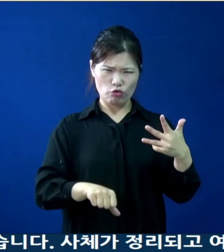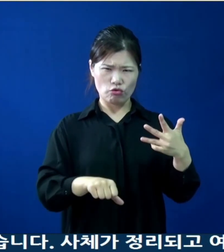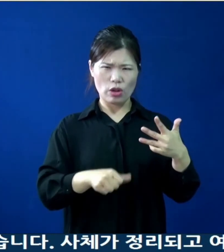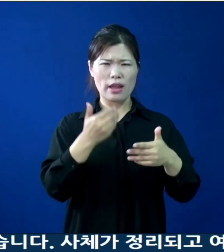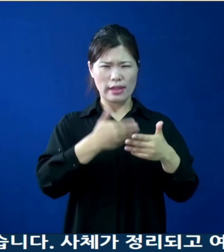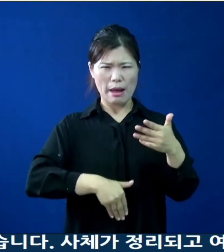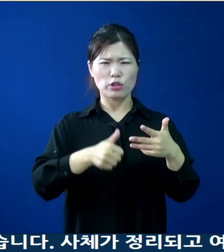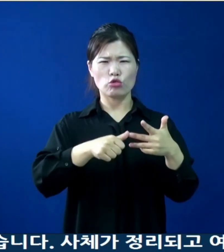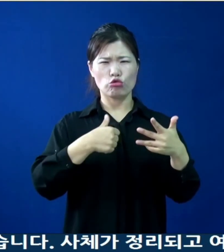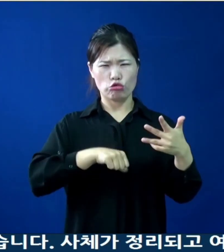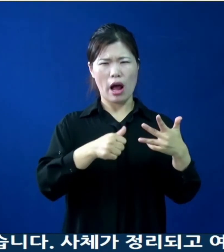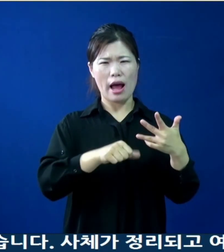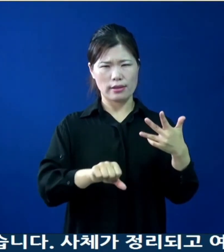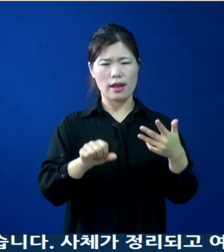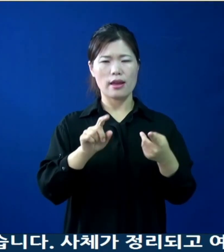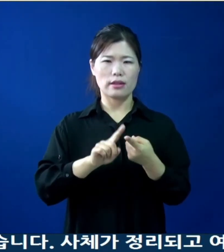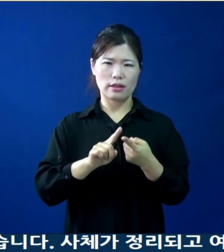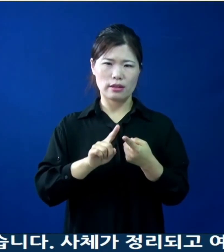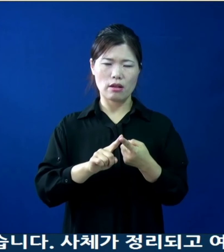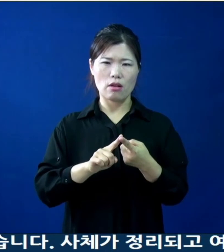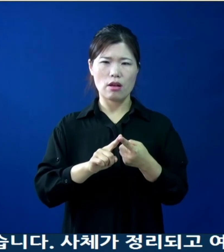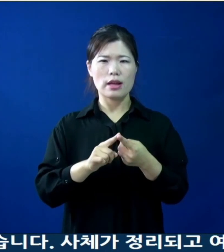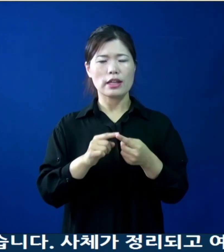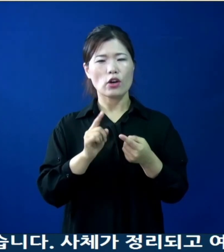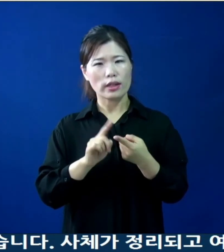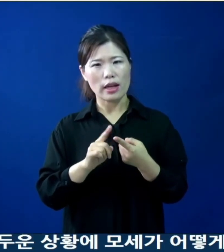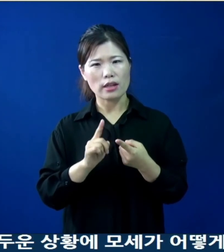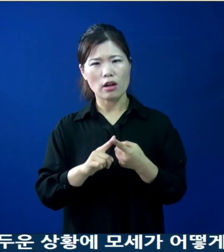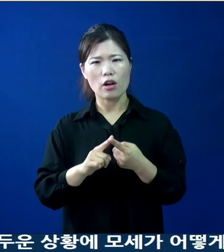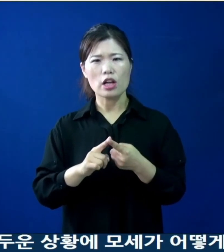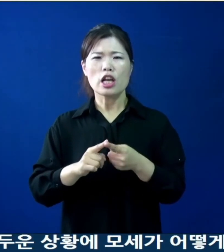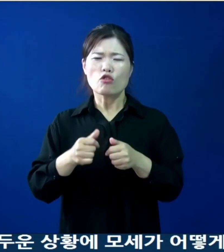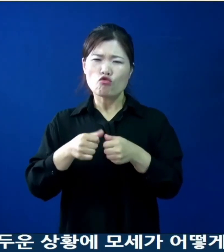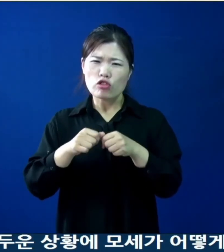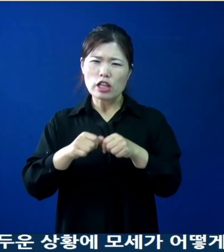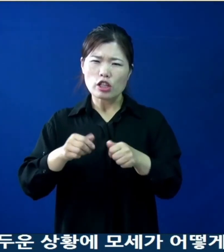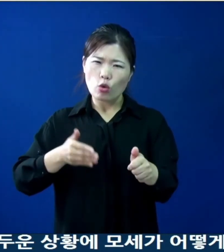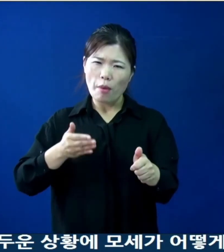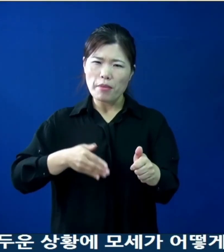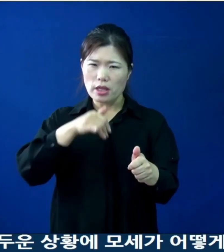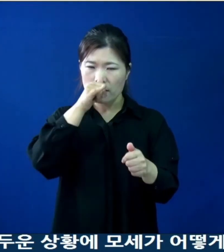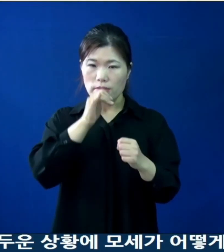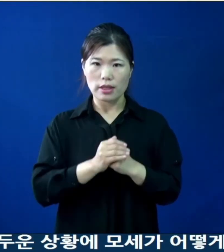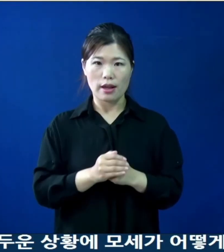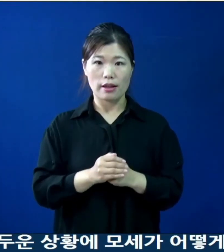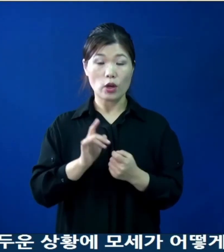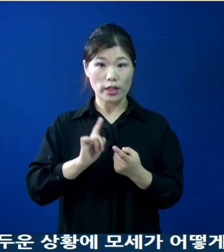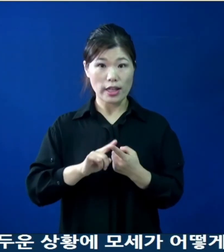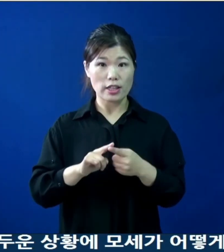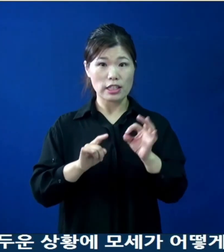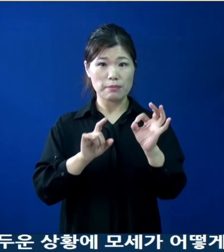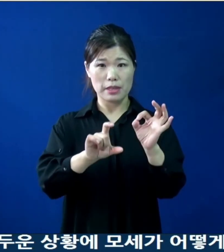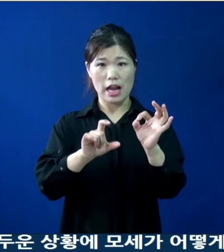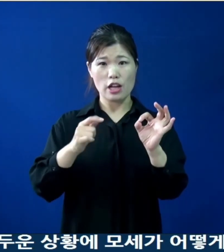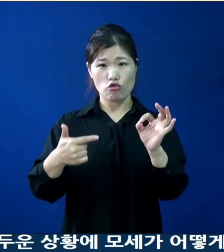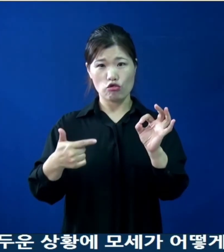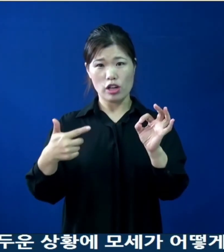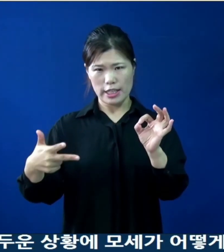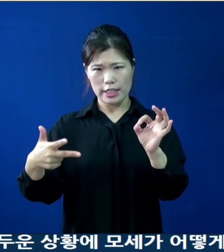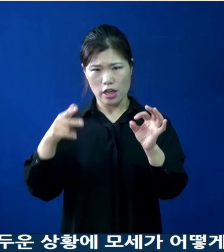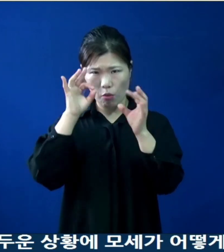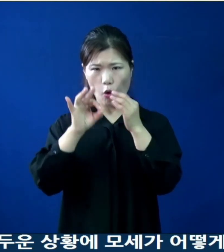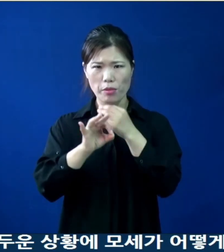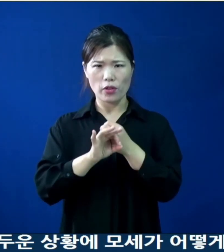어떻게 맞이해야 될지에 대한 구체적인 권면을 주는데 6절과 7절입니다. 세 가지